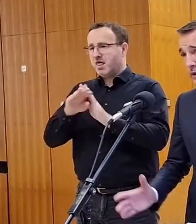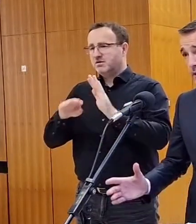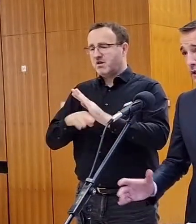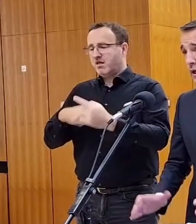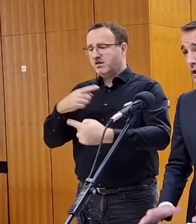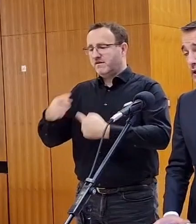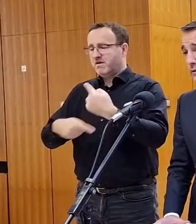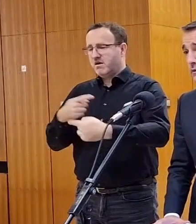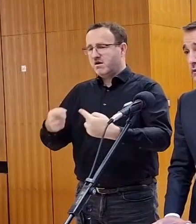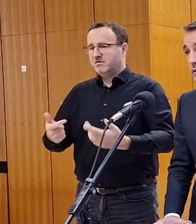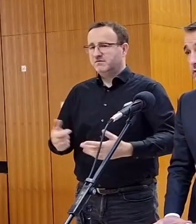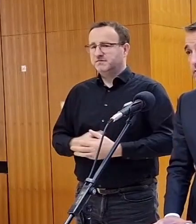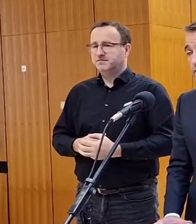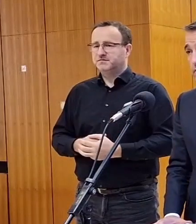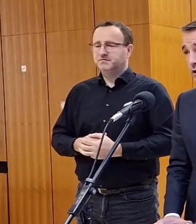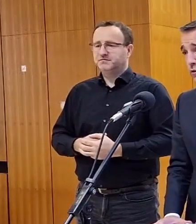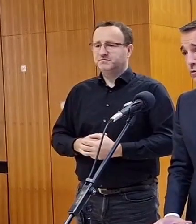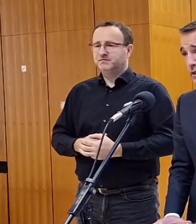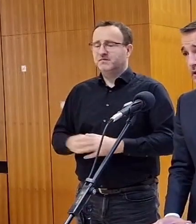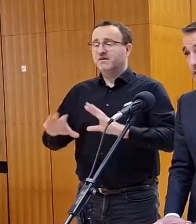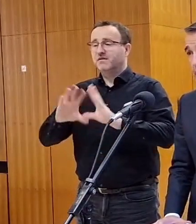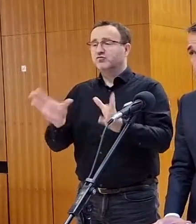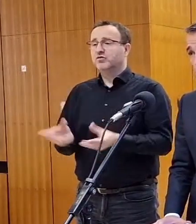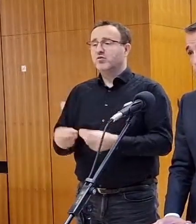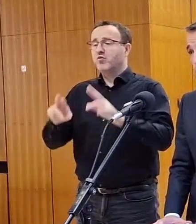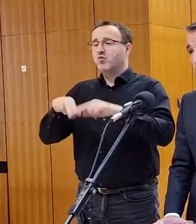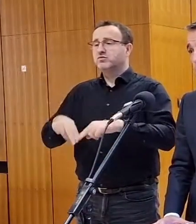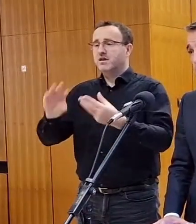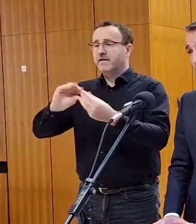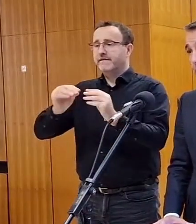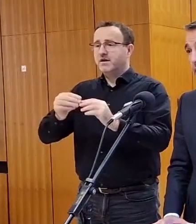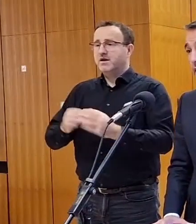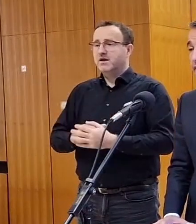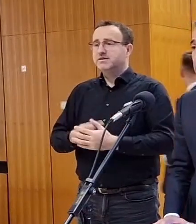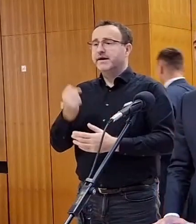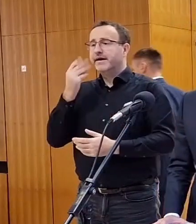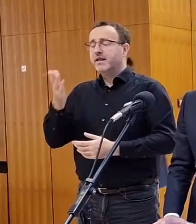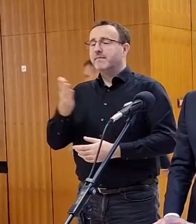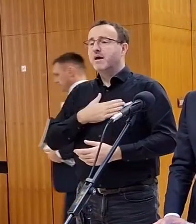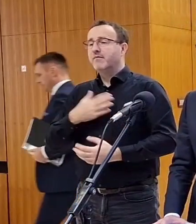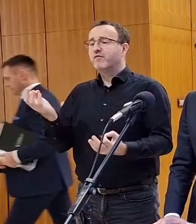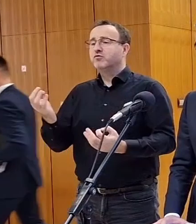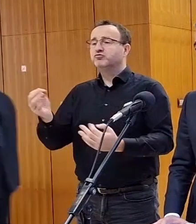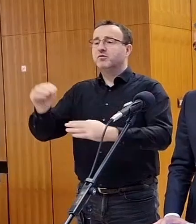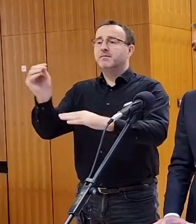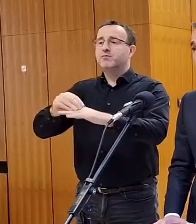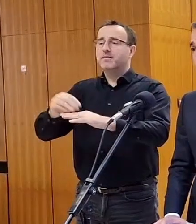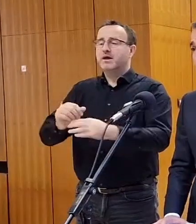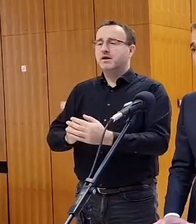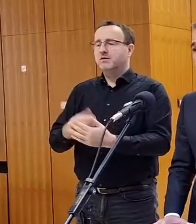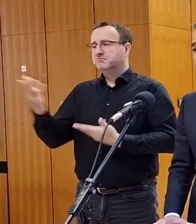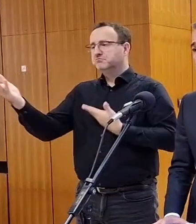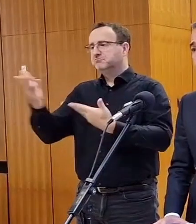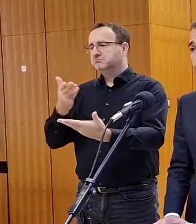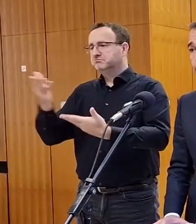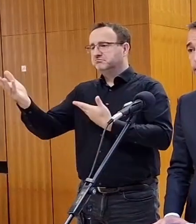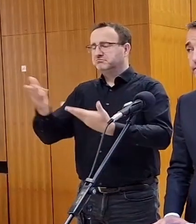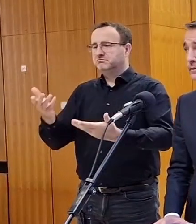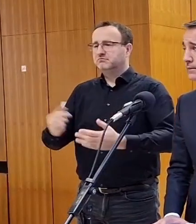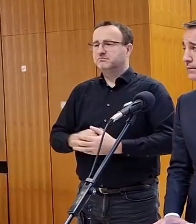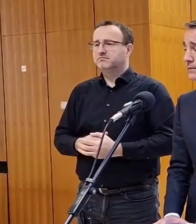procese a všetko ostatné vec, ktorú si, ak máme nejaké výhrady, tak si ich vzájomne adresujeme v rámci